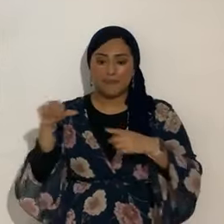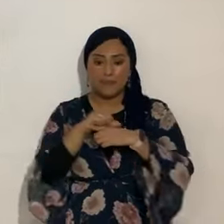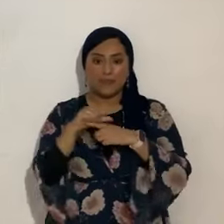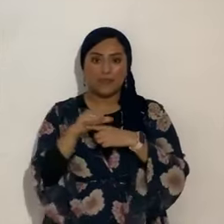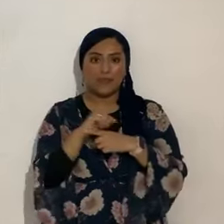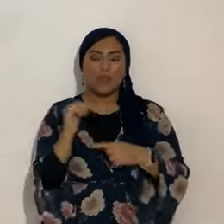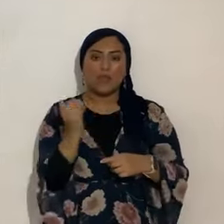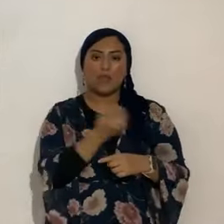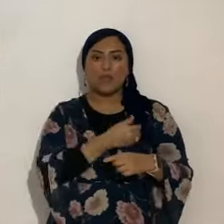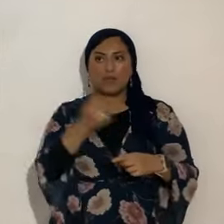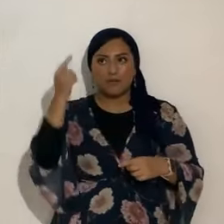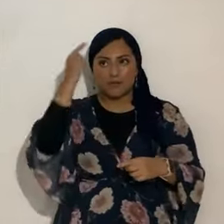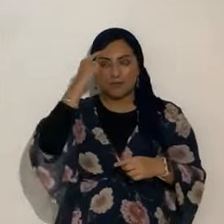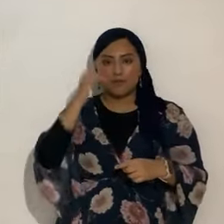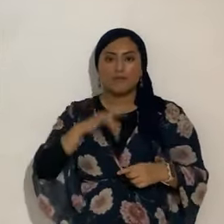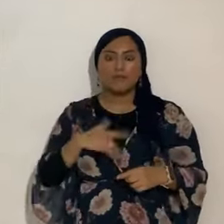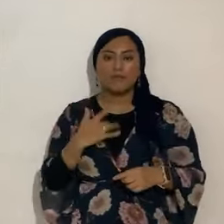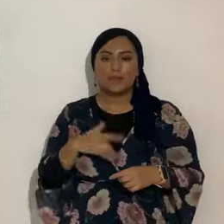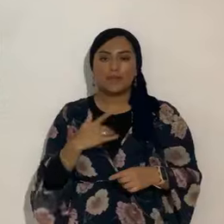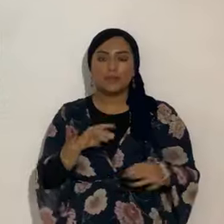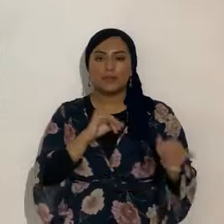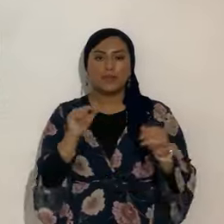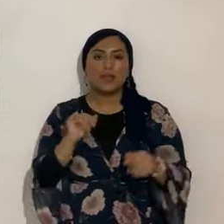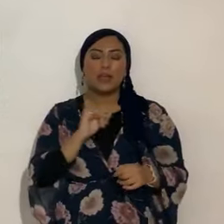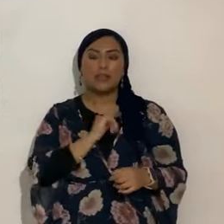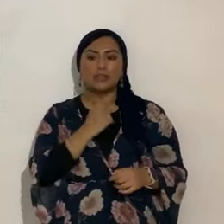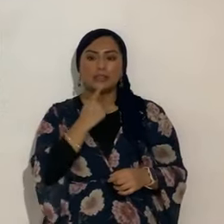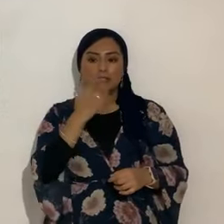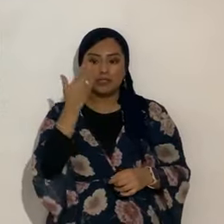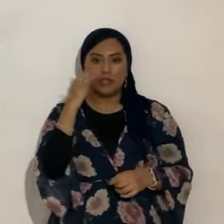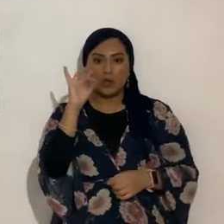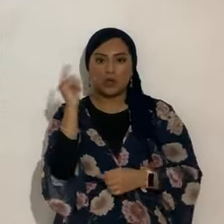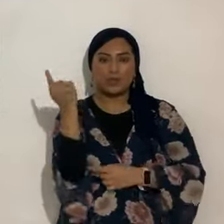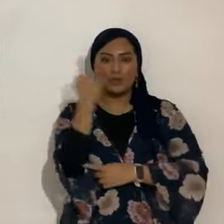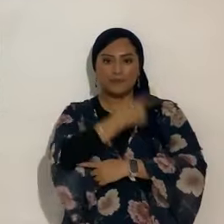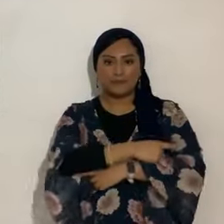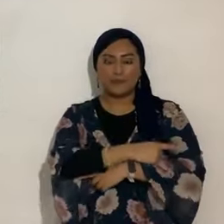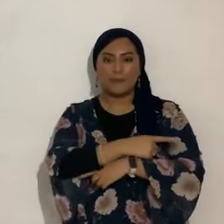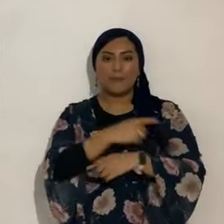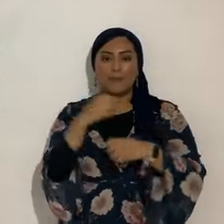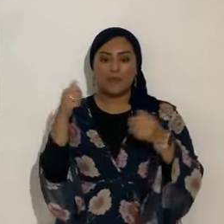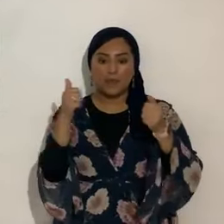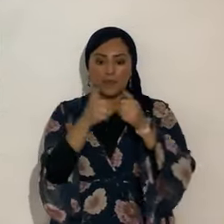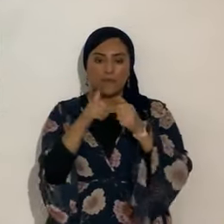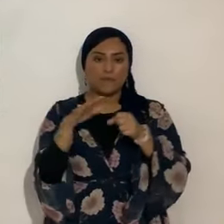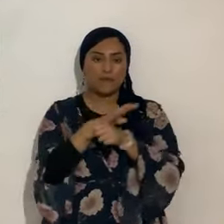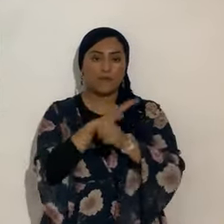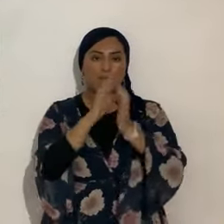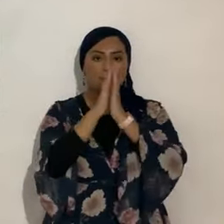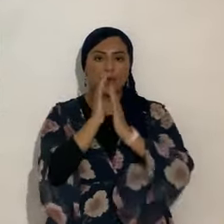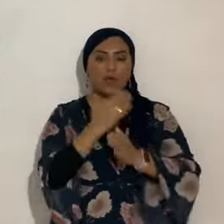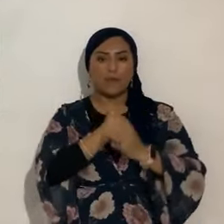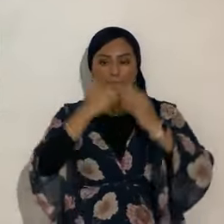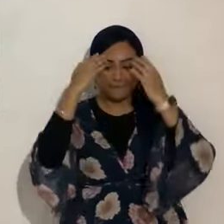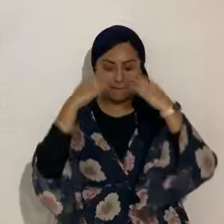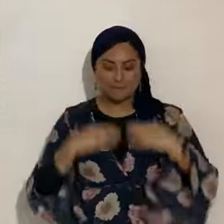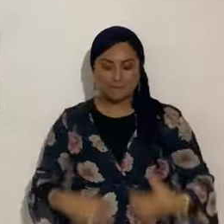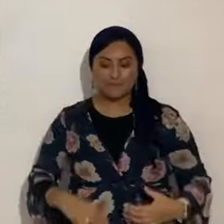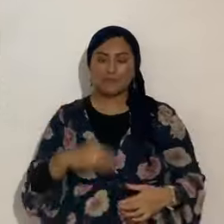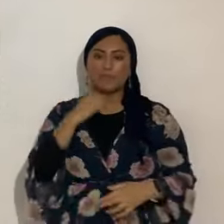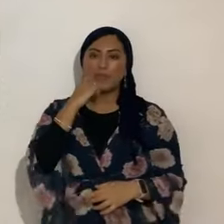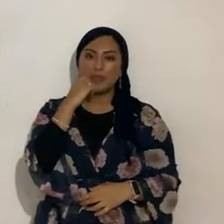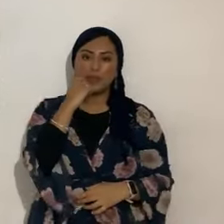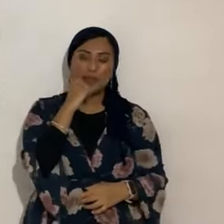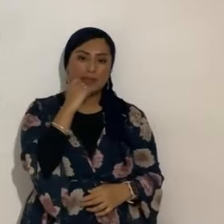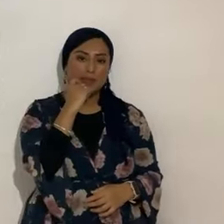nuestra conciencia, inclusive el subconsciente, como lo dije hace 8 días, impregnando de oración, ¿sí? Nuestro ser.